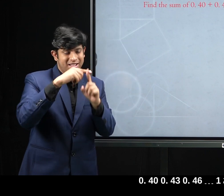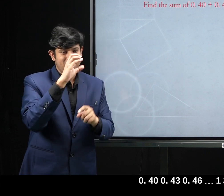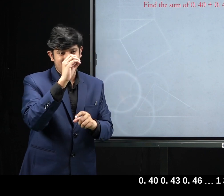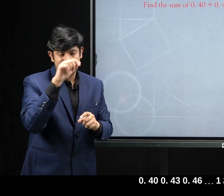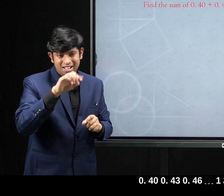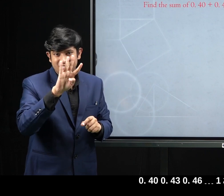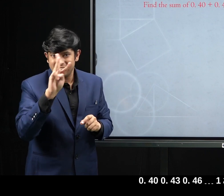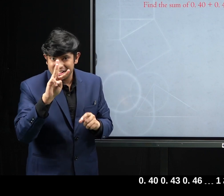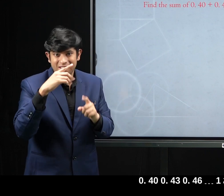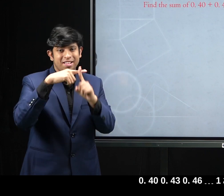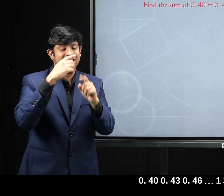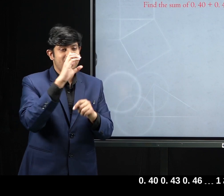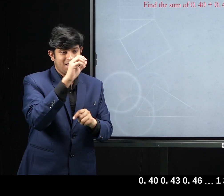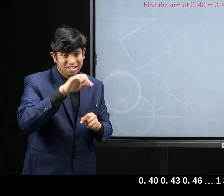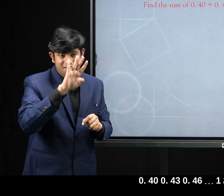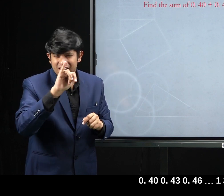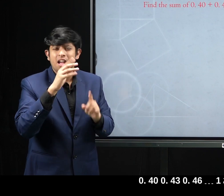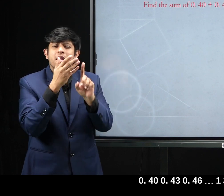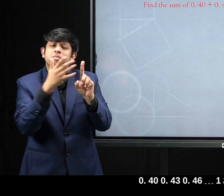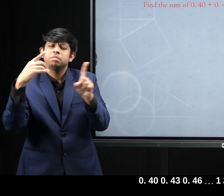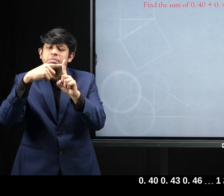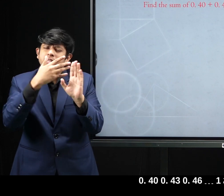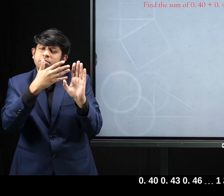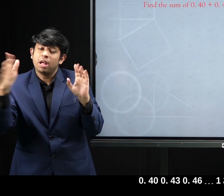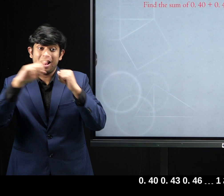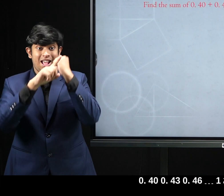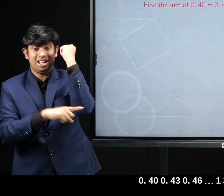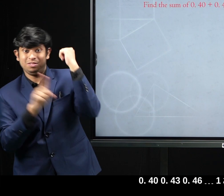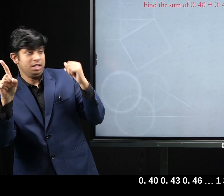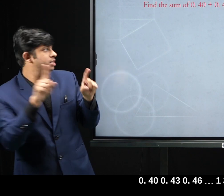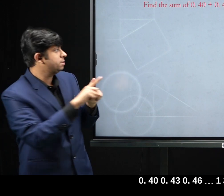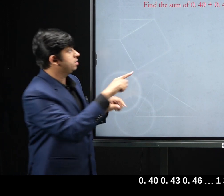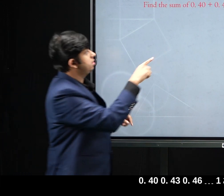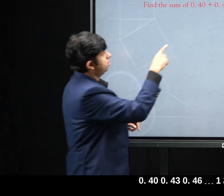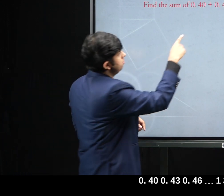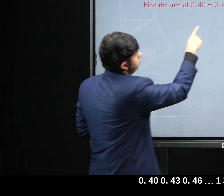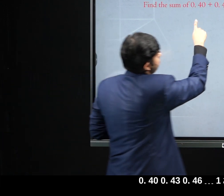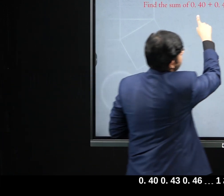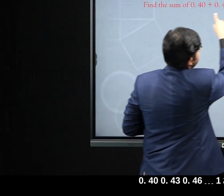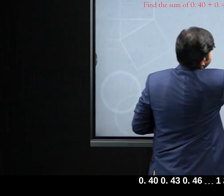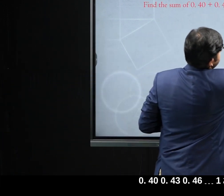0.43, 0.46 అండ్ సో ఆన్ 1 మొత్తాన్ని కనుగొనండి.